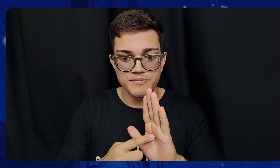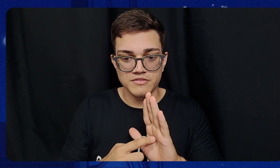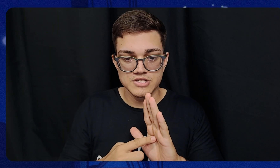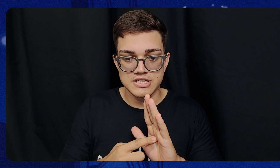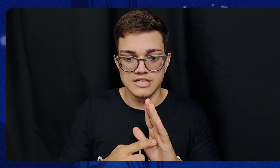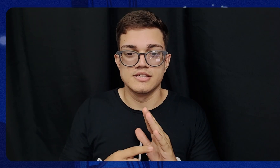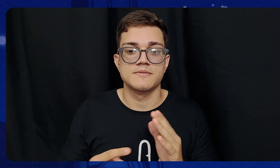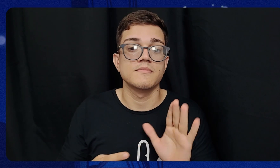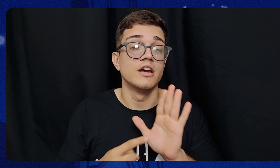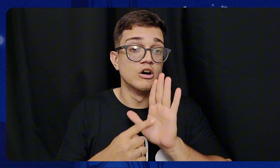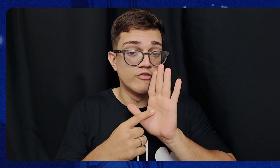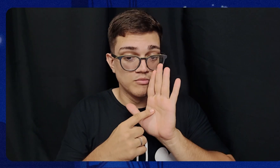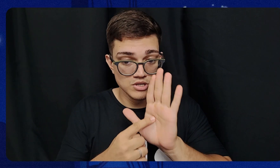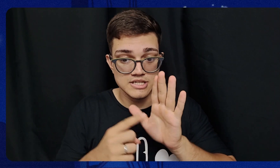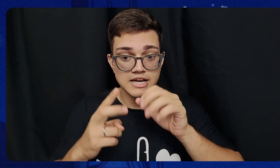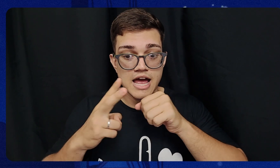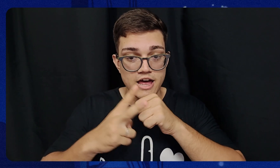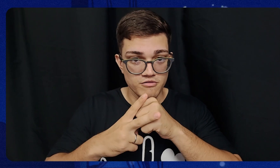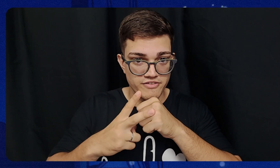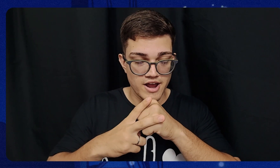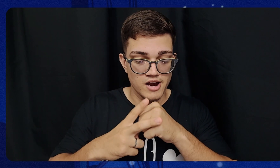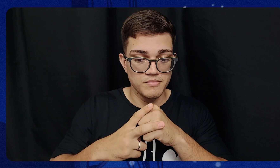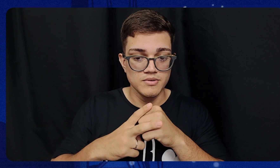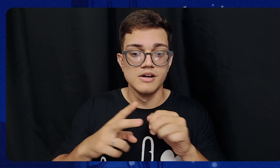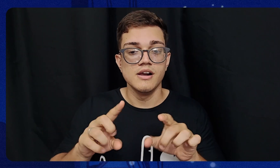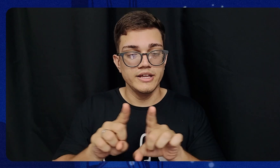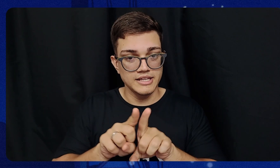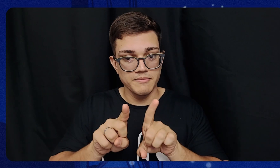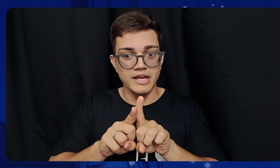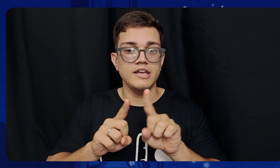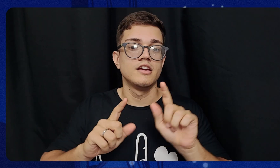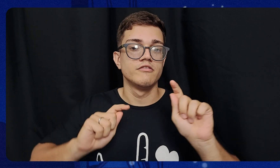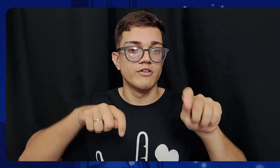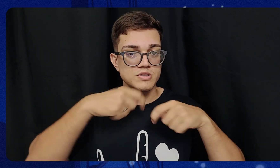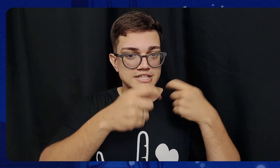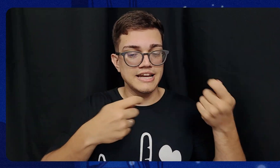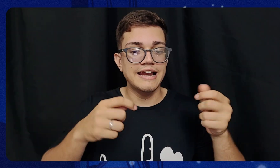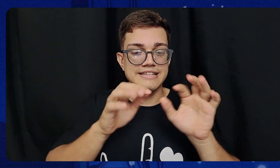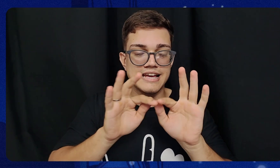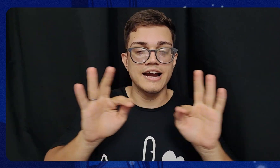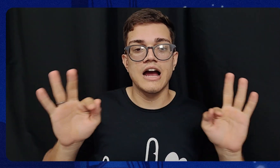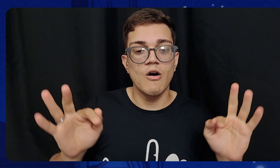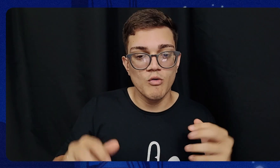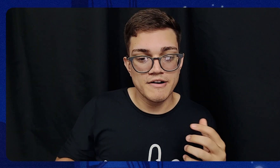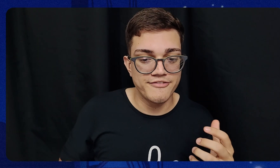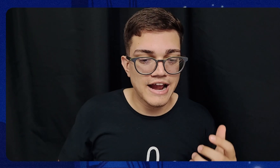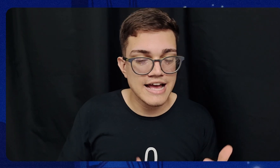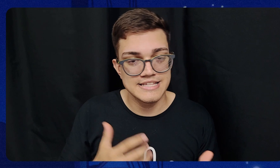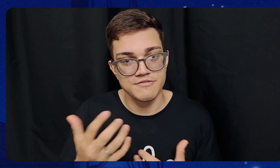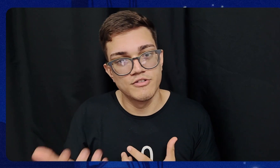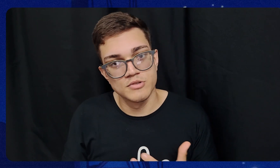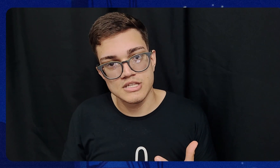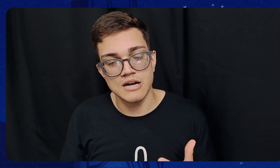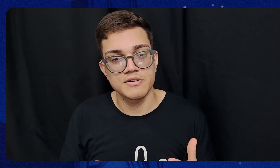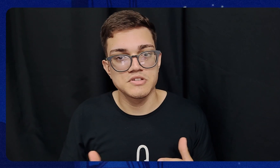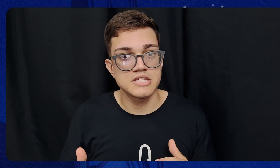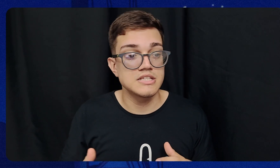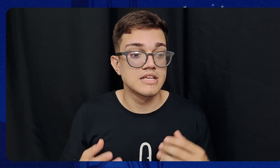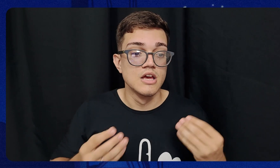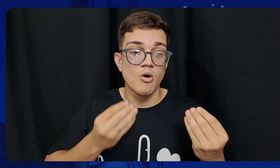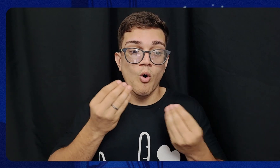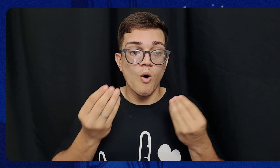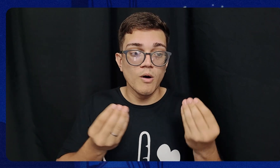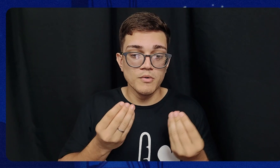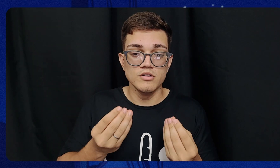verbo para vocês. Eu vou mostrar o verbo e também vou sinalizar alguma frase. Vou mostrar para